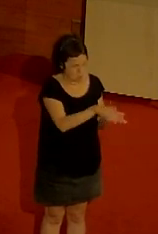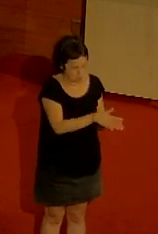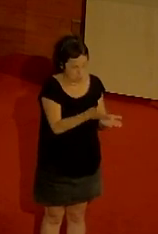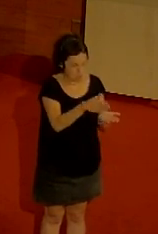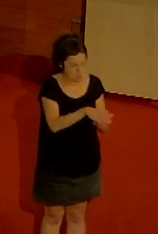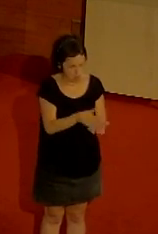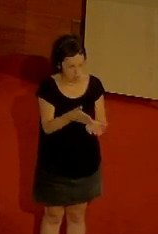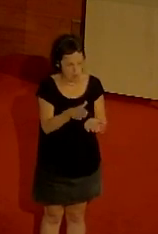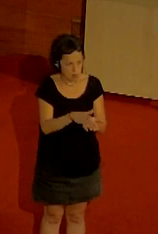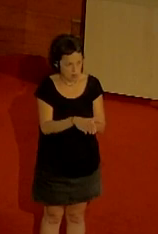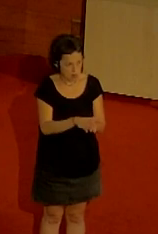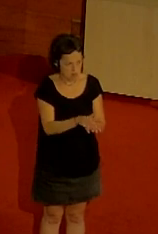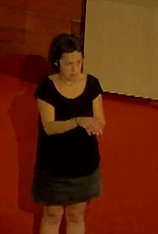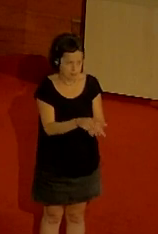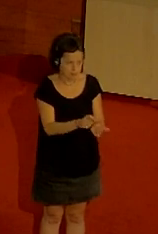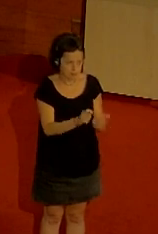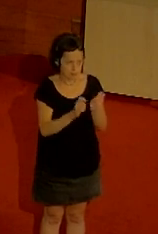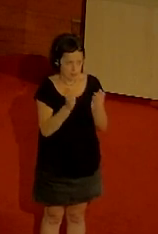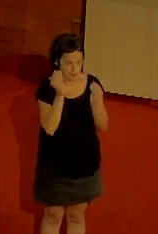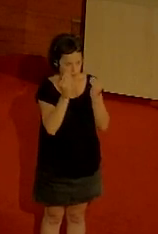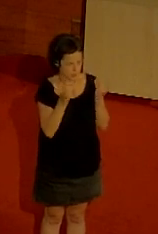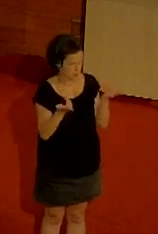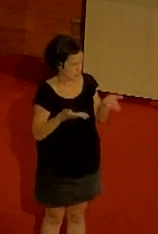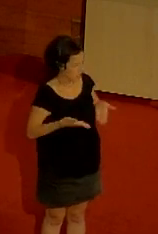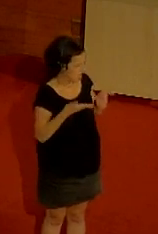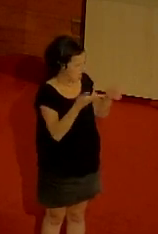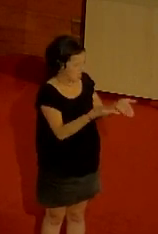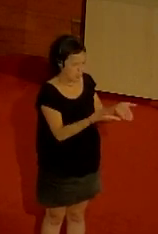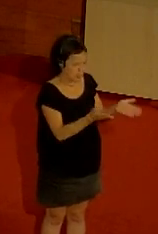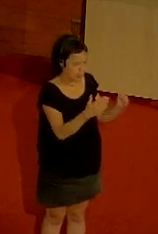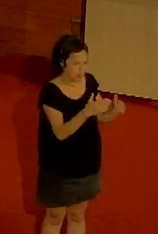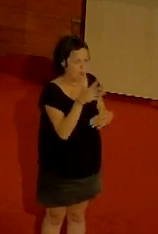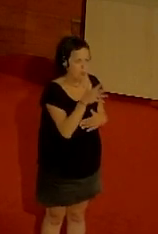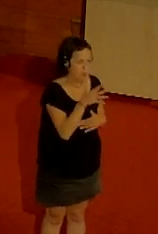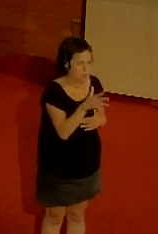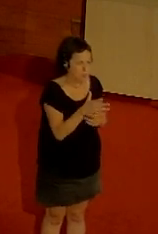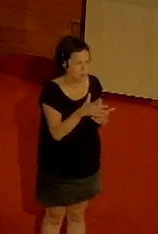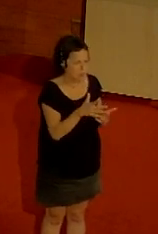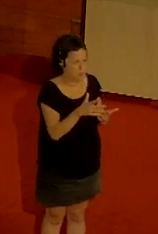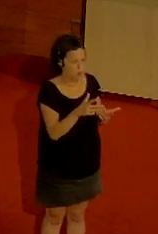Que lo que te hace reflexionar es sobre, bueno, ¿por qué la ayuda no está llegando? O no está llegando de la manera que tendría que llegar, ¿no?